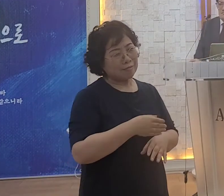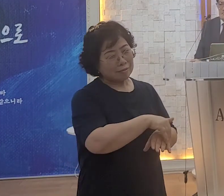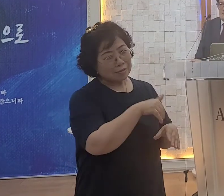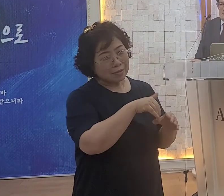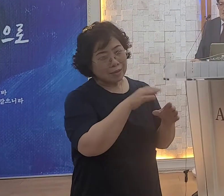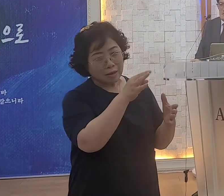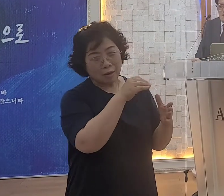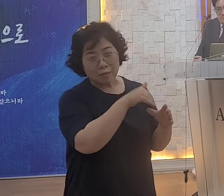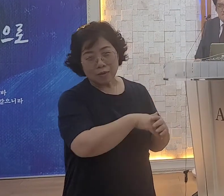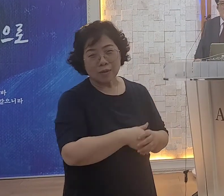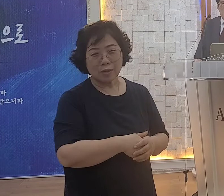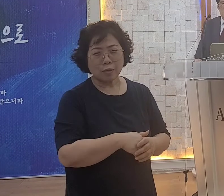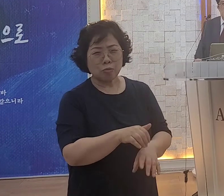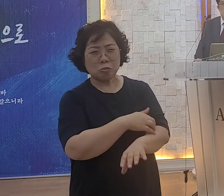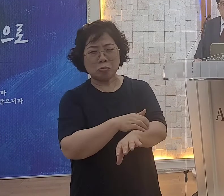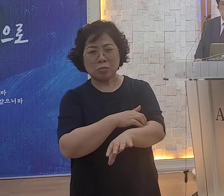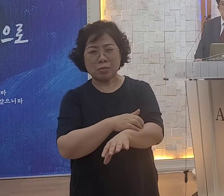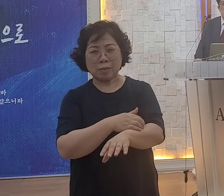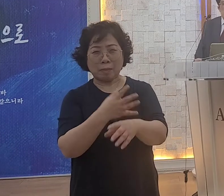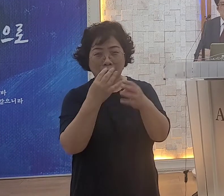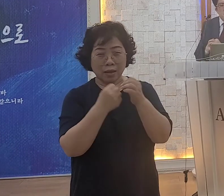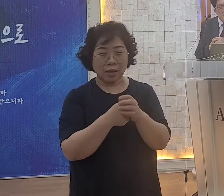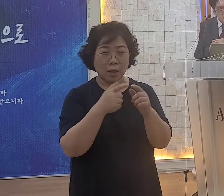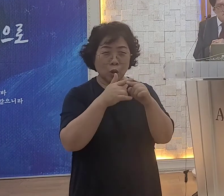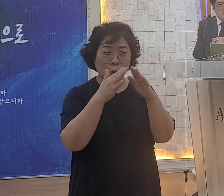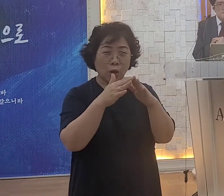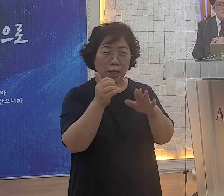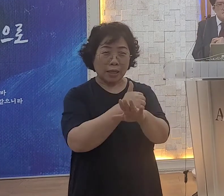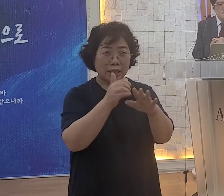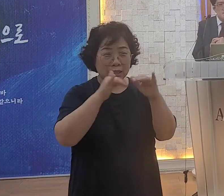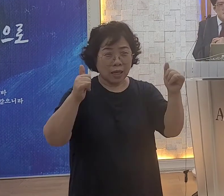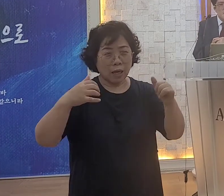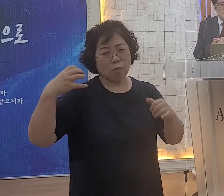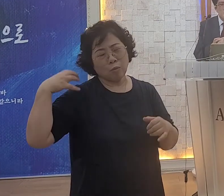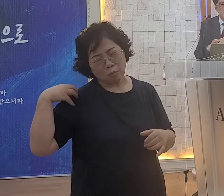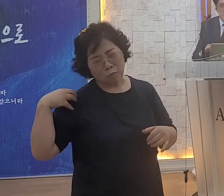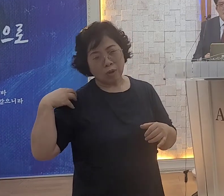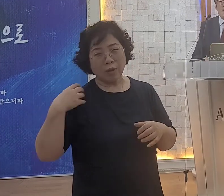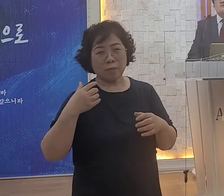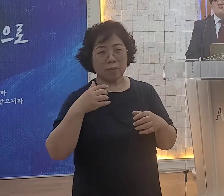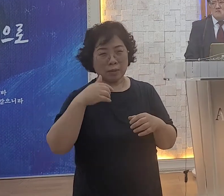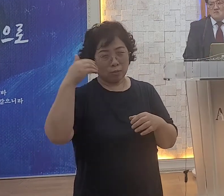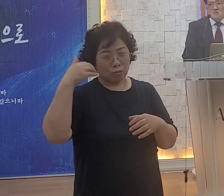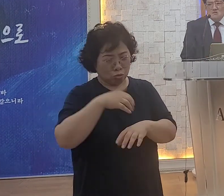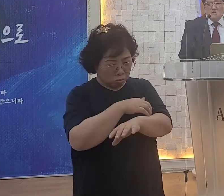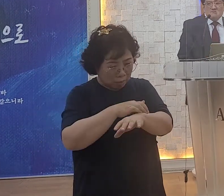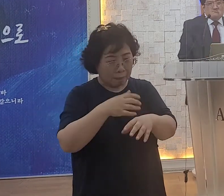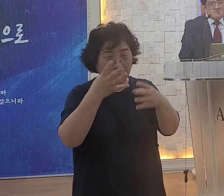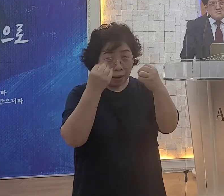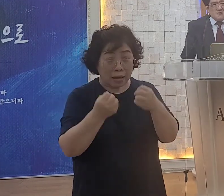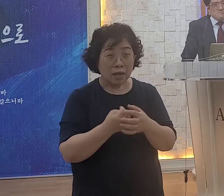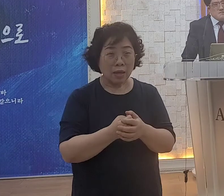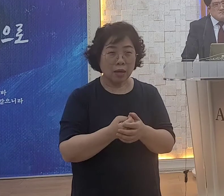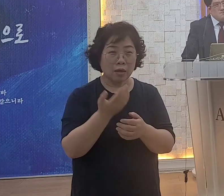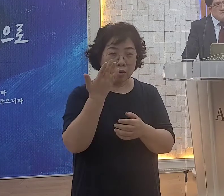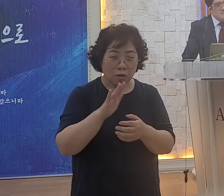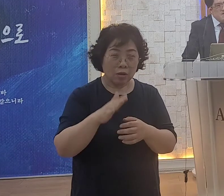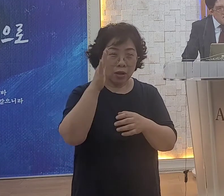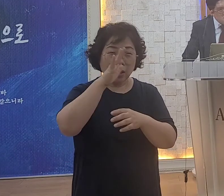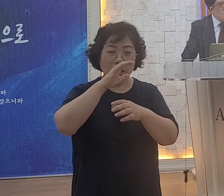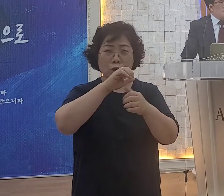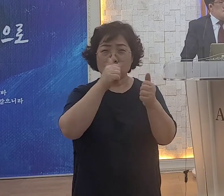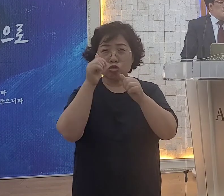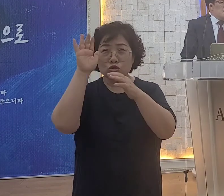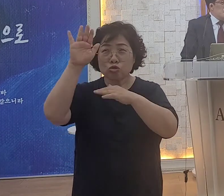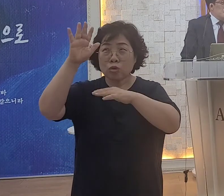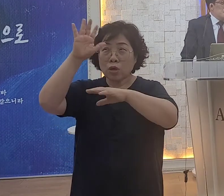되고 얼마나 불편해요. 얼마나 부담스러워요. 근데 다행히 죽어서 천국과 지옥이 없으면